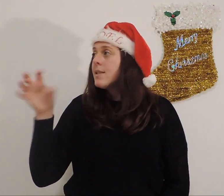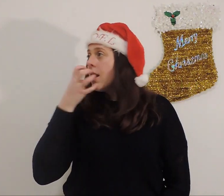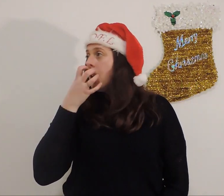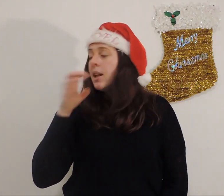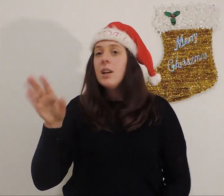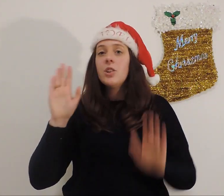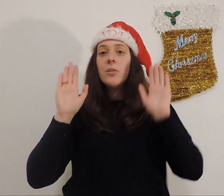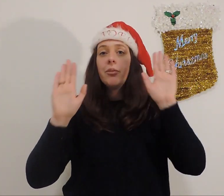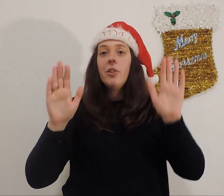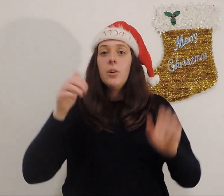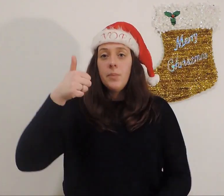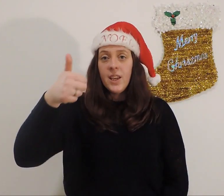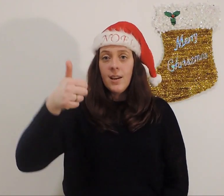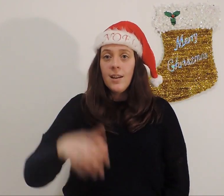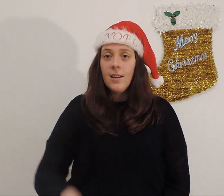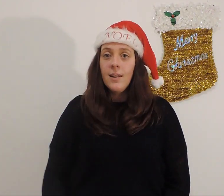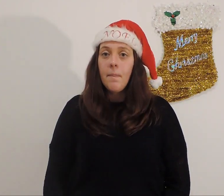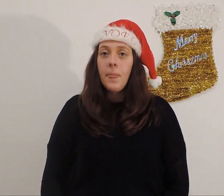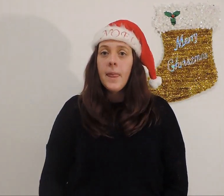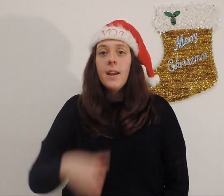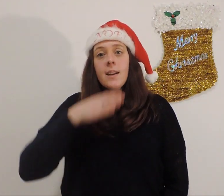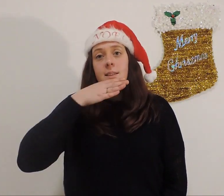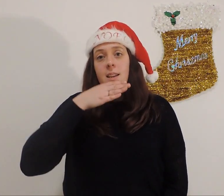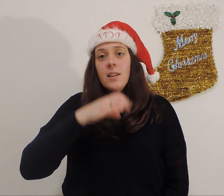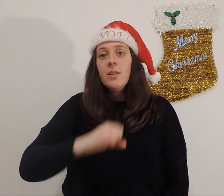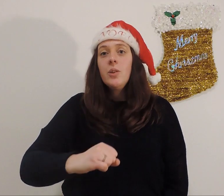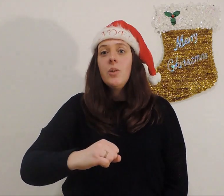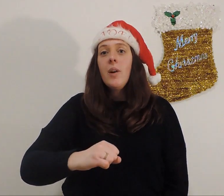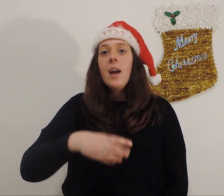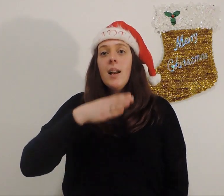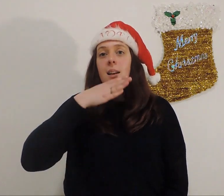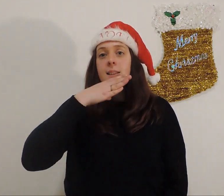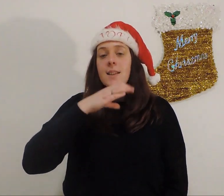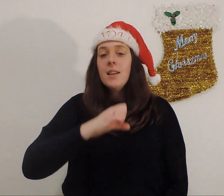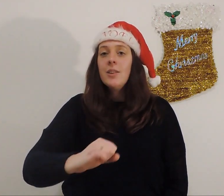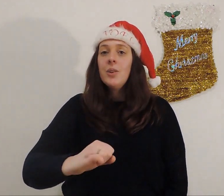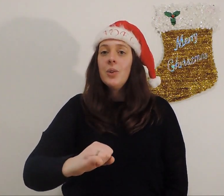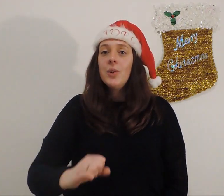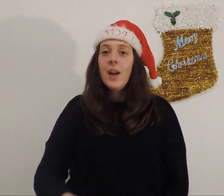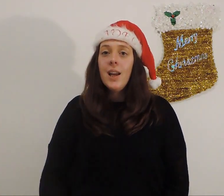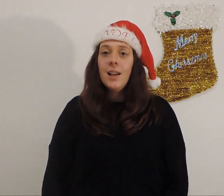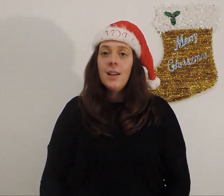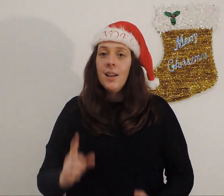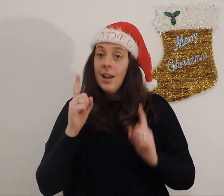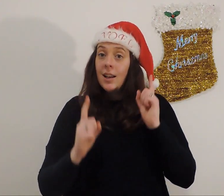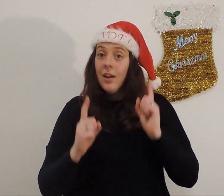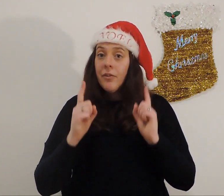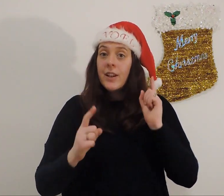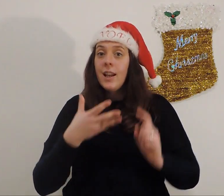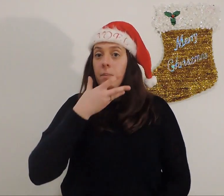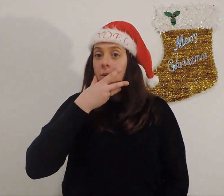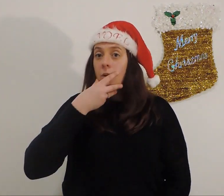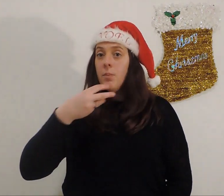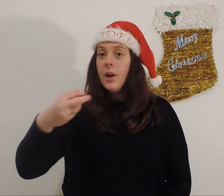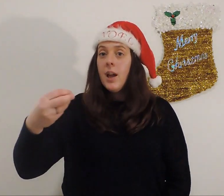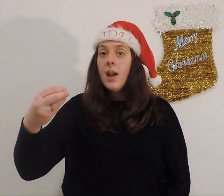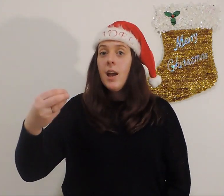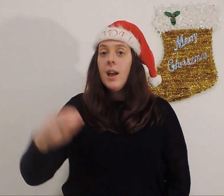Ça les réchauffe bien. C'est Noël, c'est Noël, la fête la plus